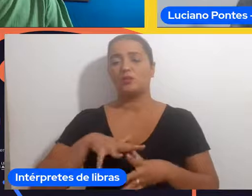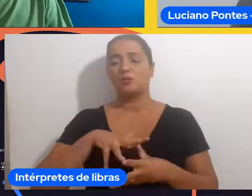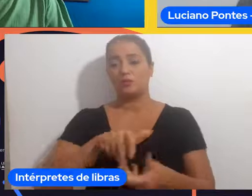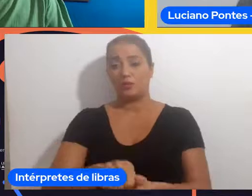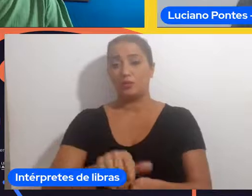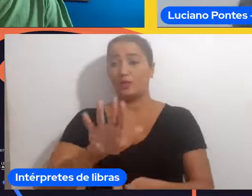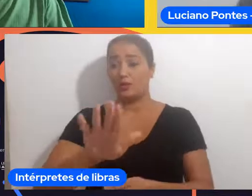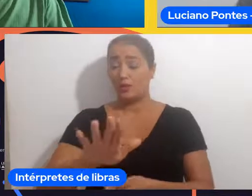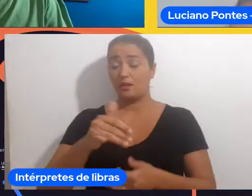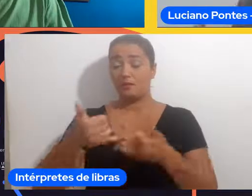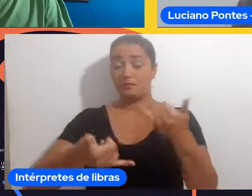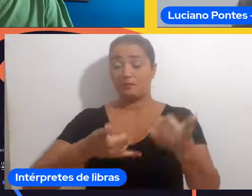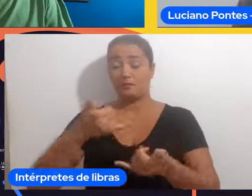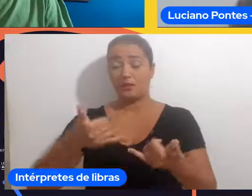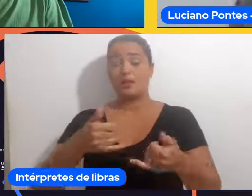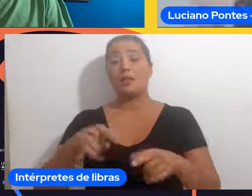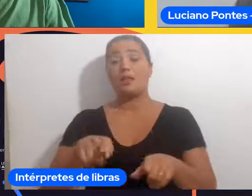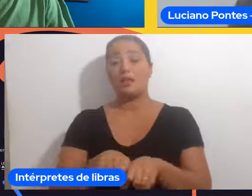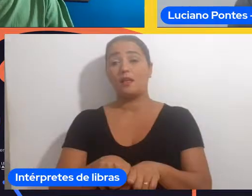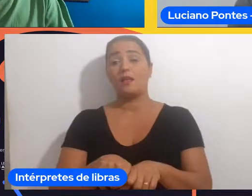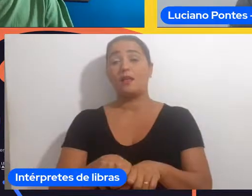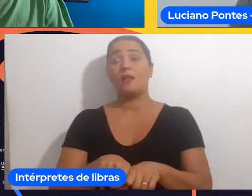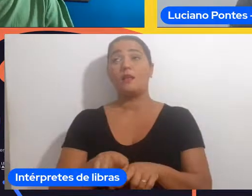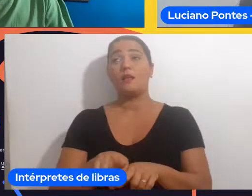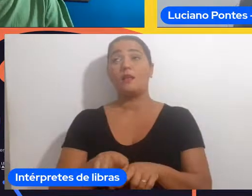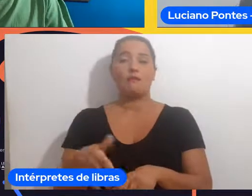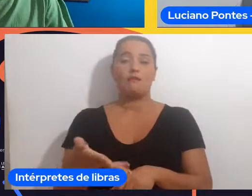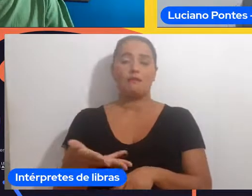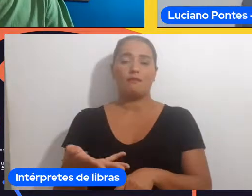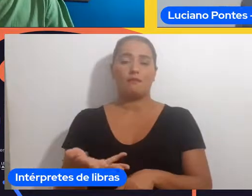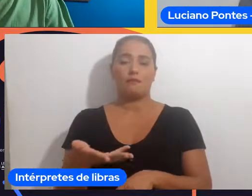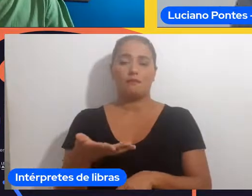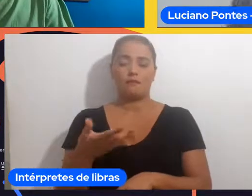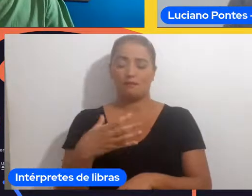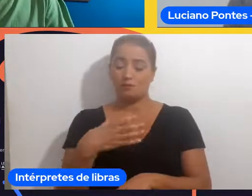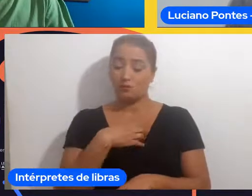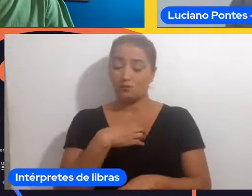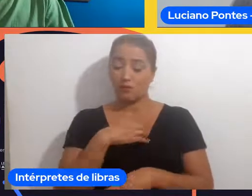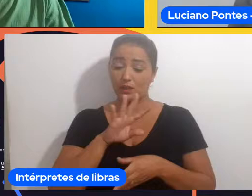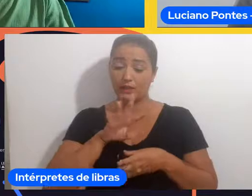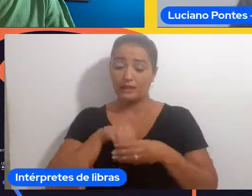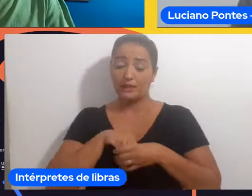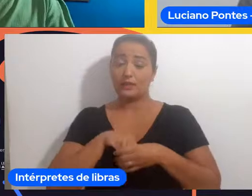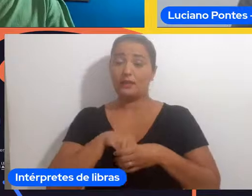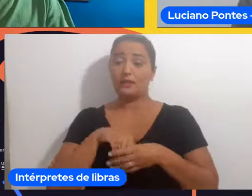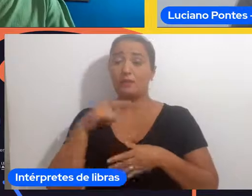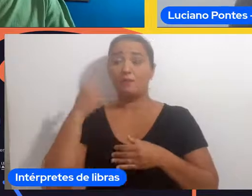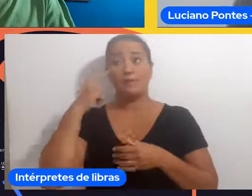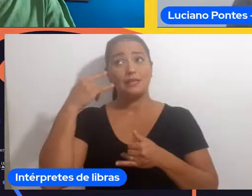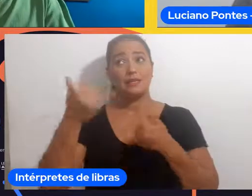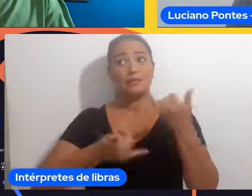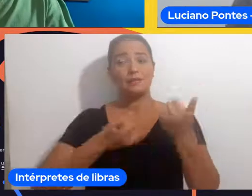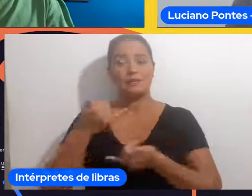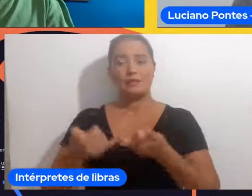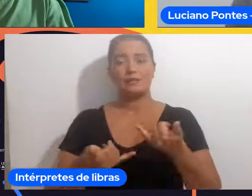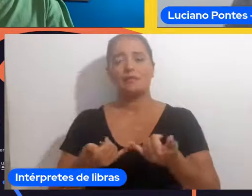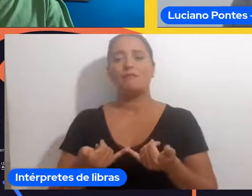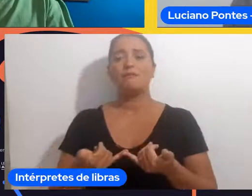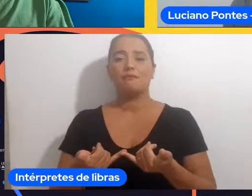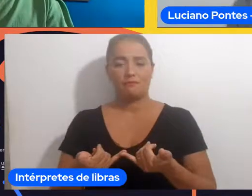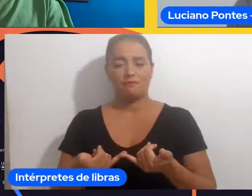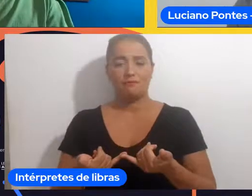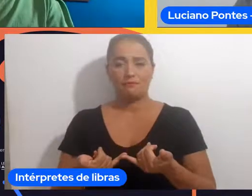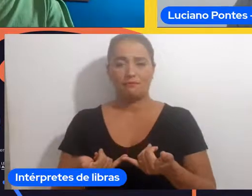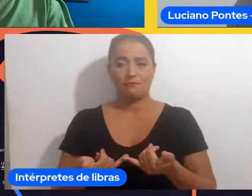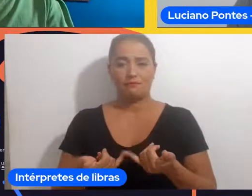é um estado também, né? É um estado de espírito. E eu fico pensando muito numa brincadeira que está